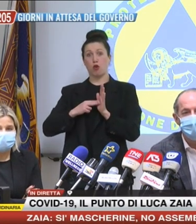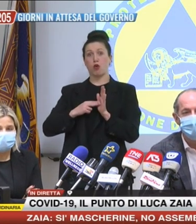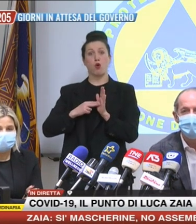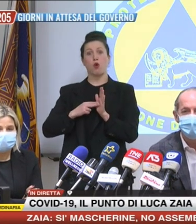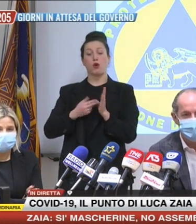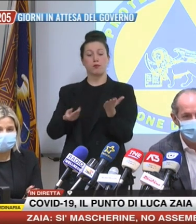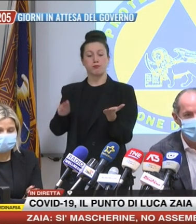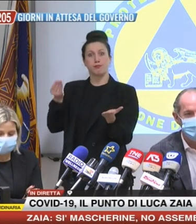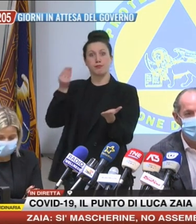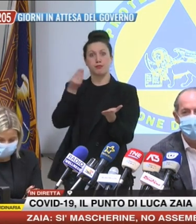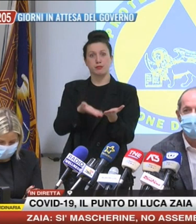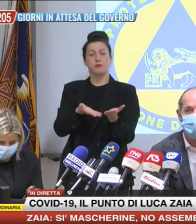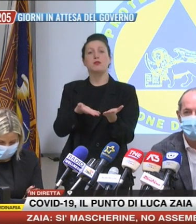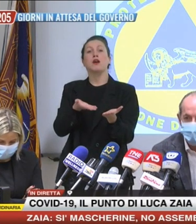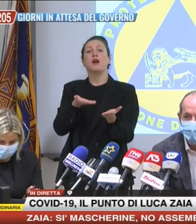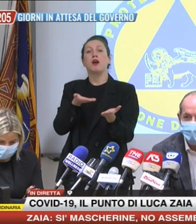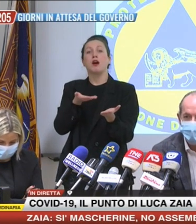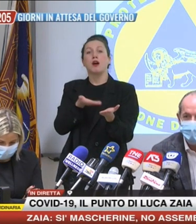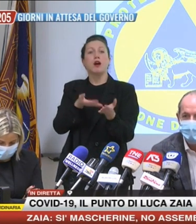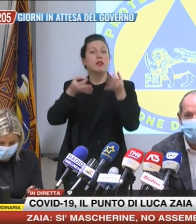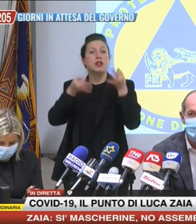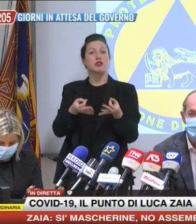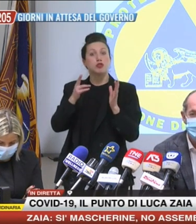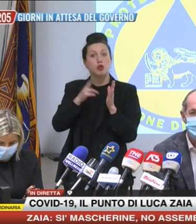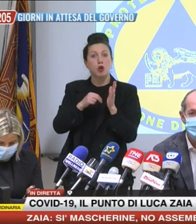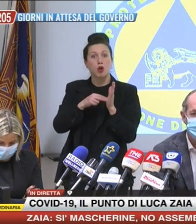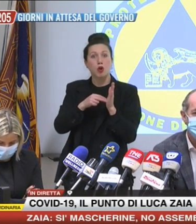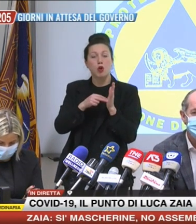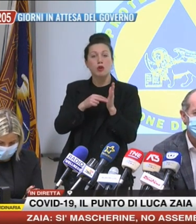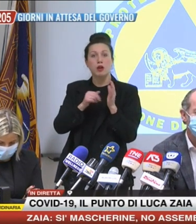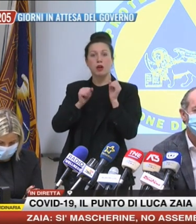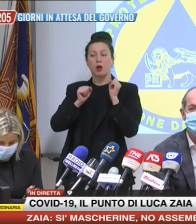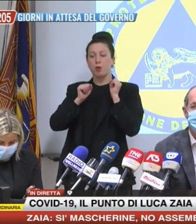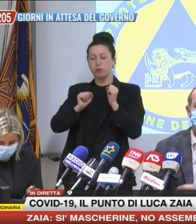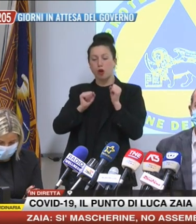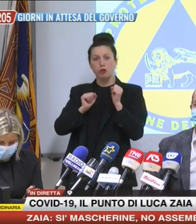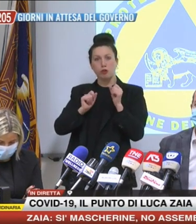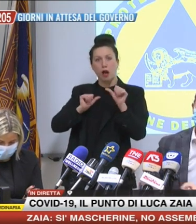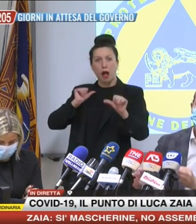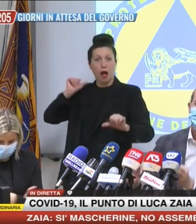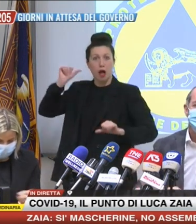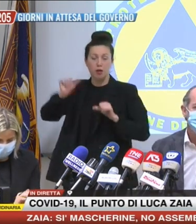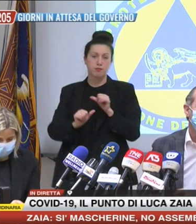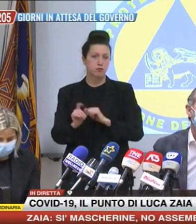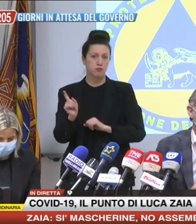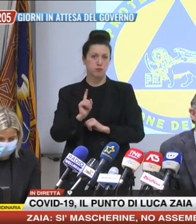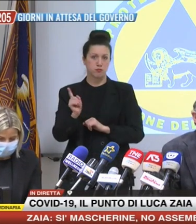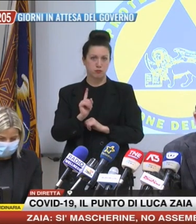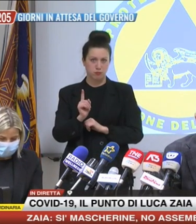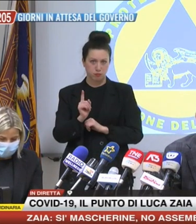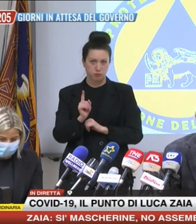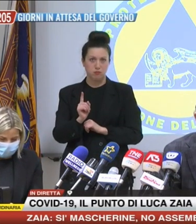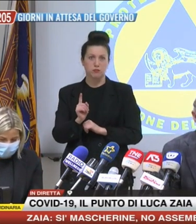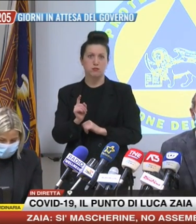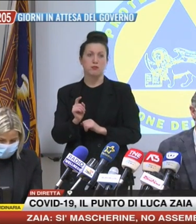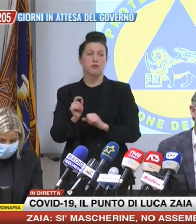non è che puoi fare divagazioni sul tema, puoi aggiustare, di dire, ci sono state ad esempio delle ordinanze, dicevano non sta a consumare in piedi,